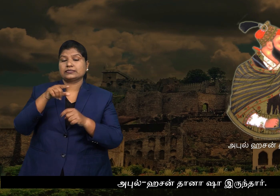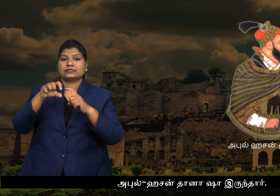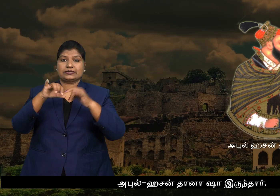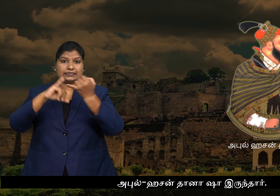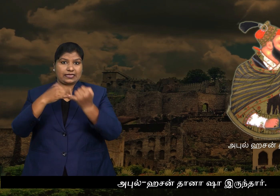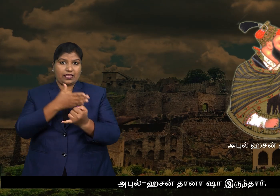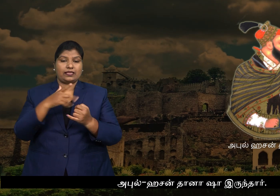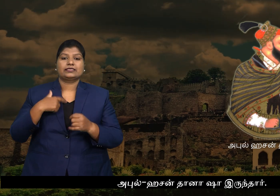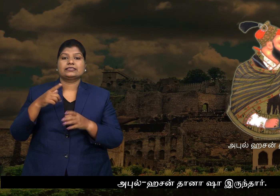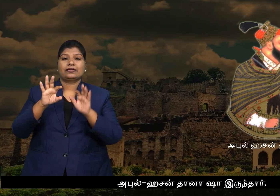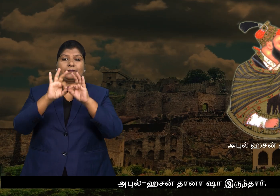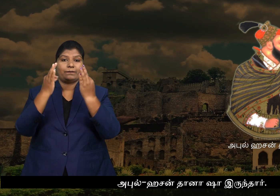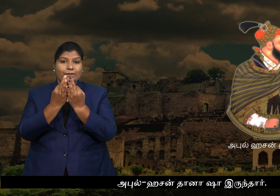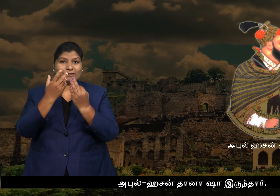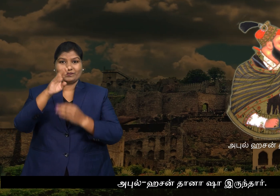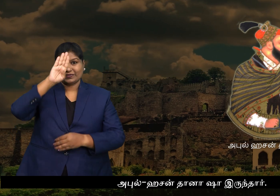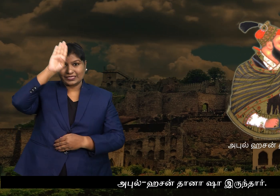இருந்தார்.